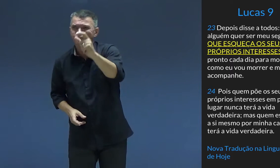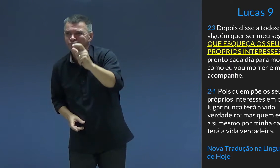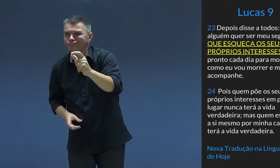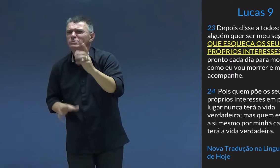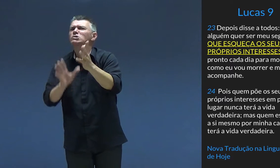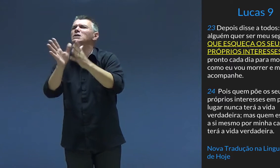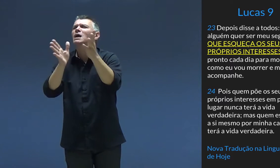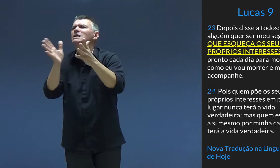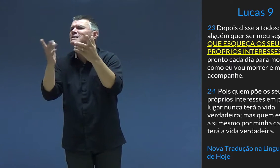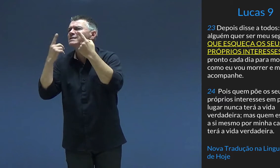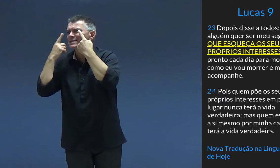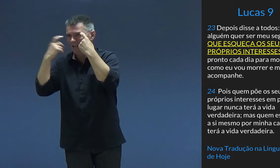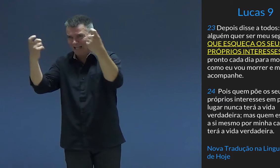né?